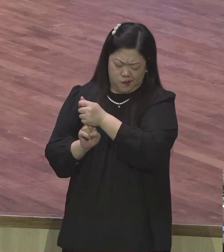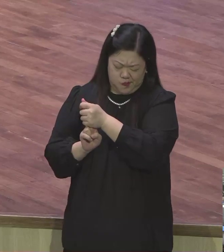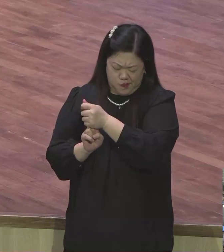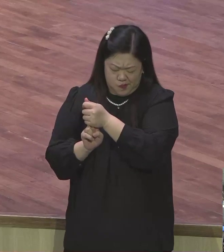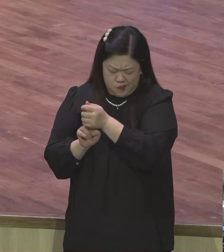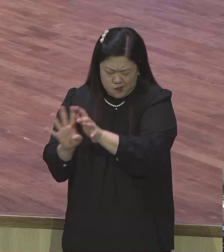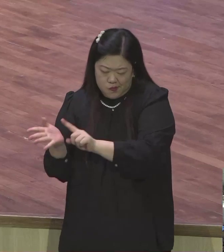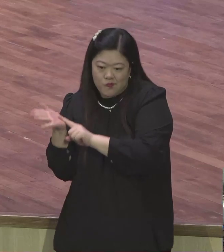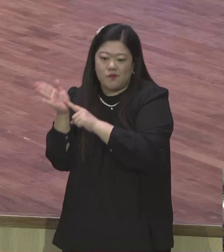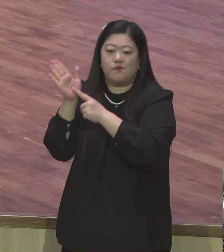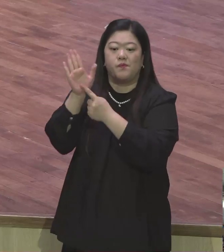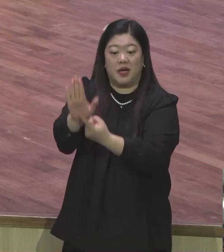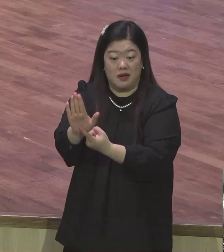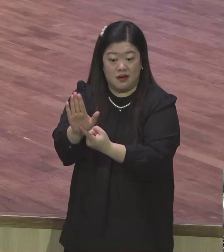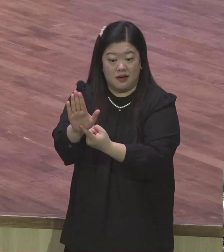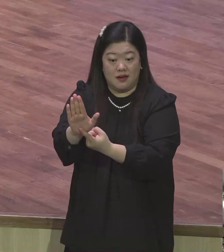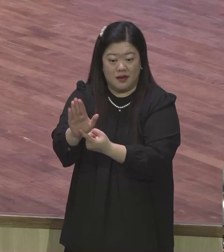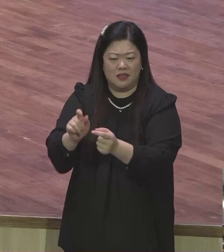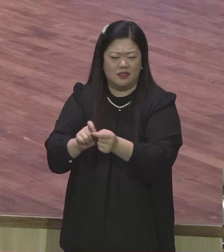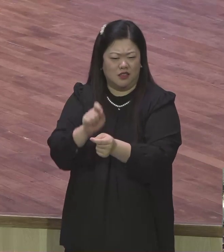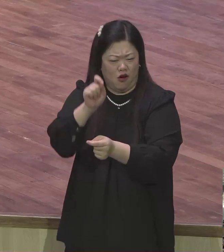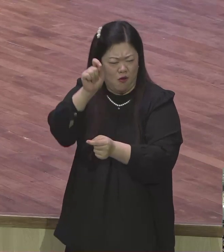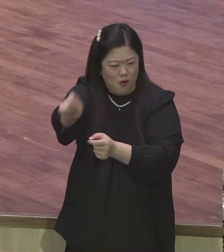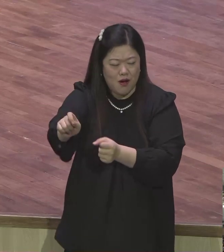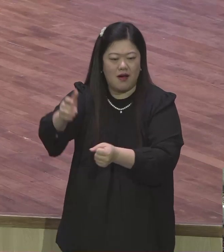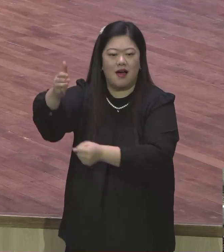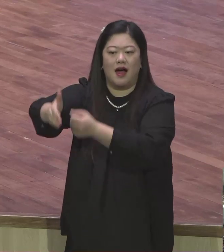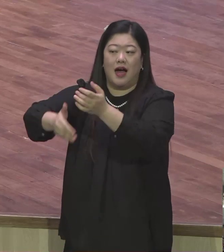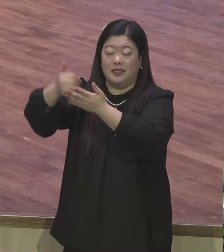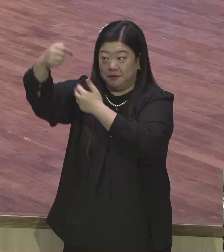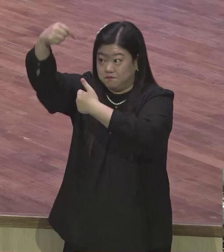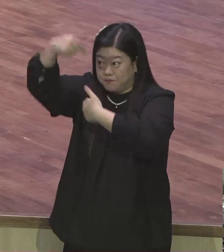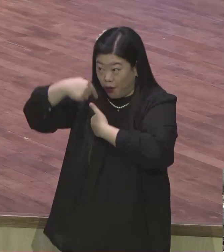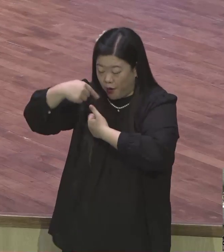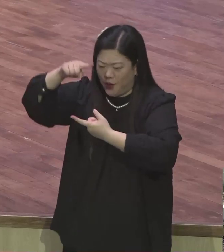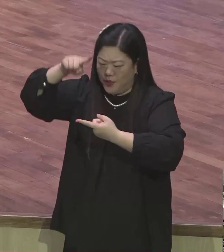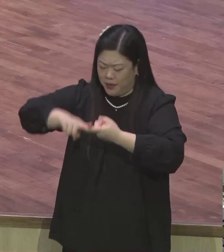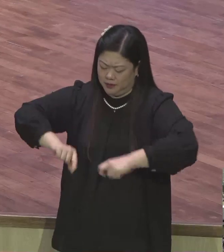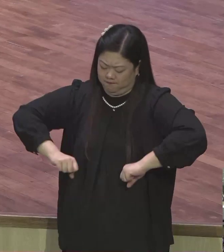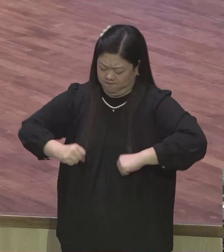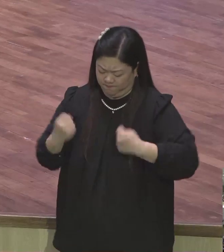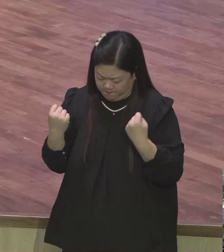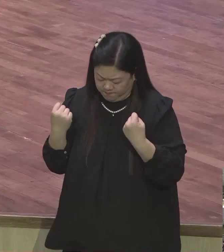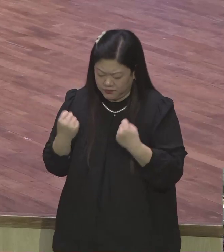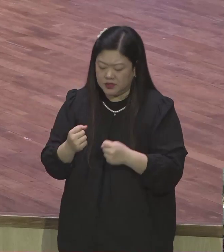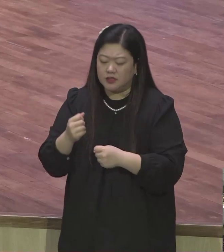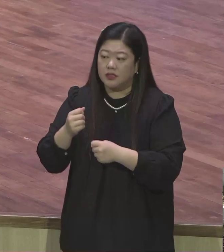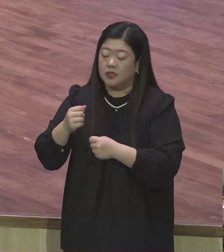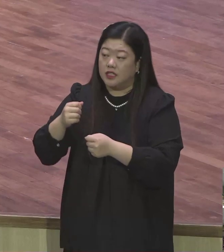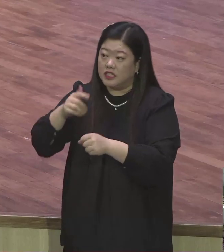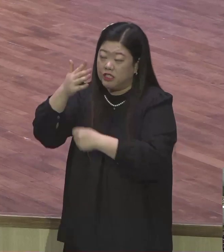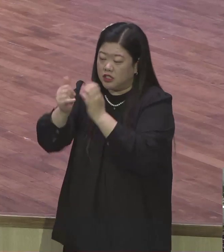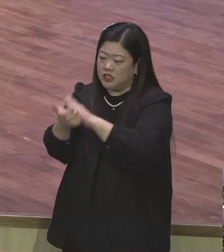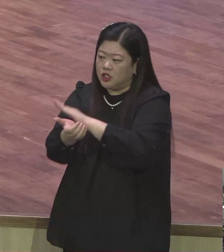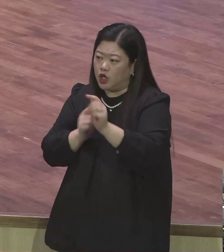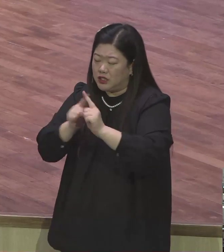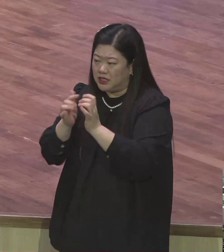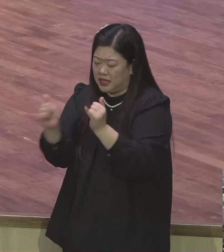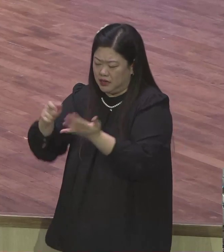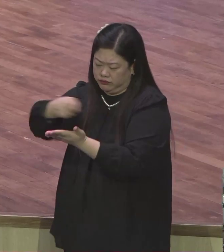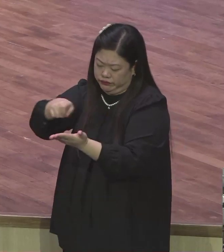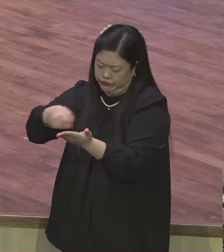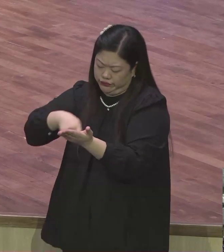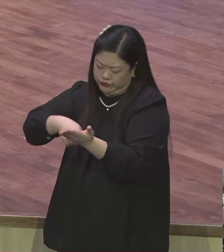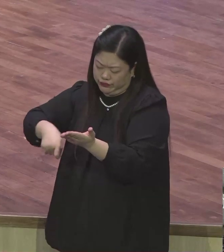이제는 나타나신 바 되었으며 영원하신 하나님의 명을 따라 선지자들의 글로 말미암아 모든 민족이 믿어